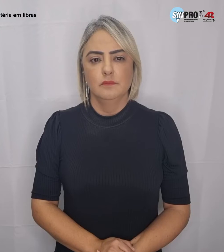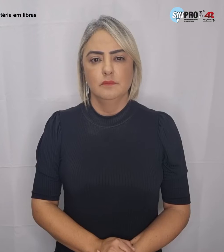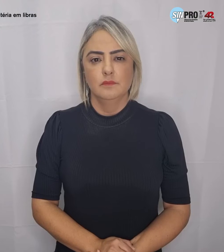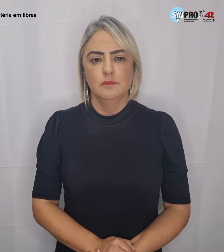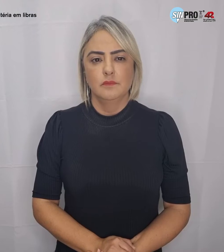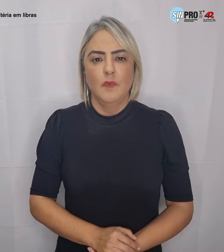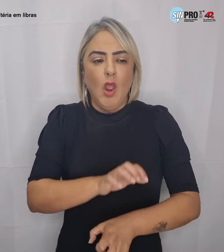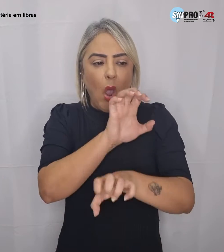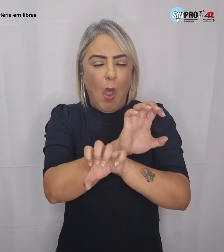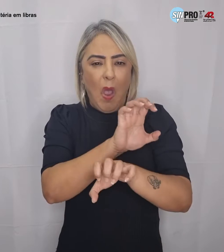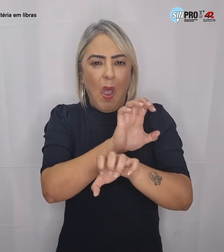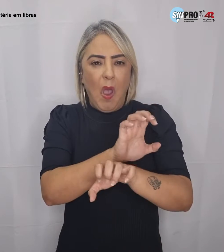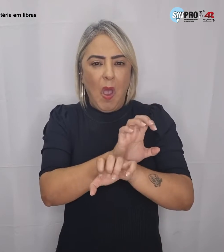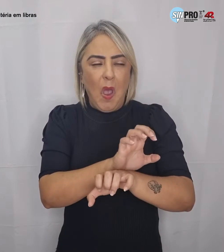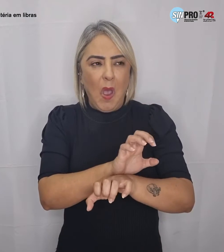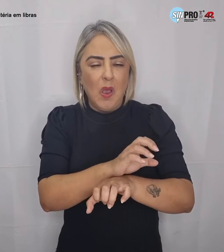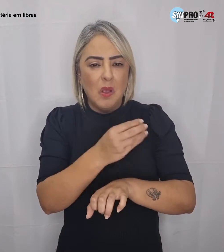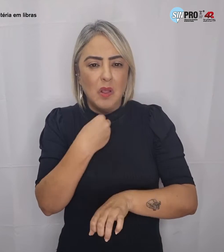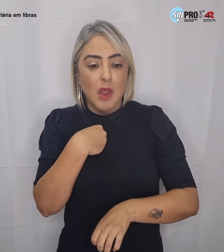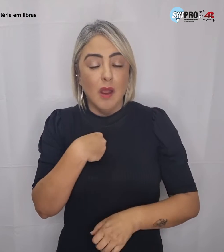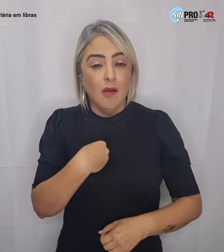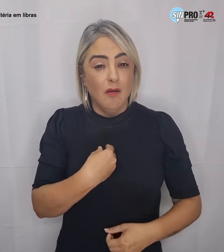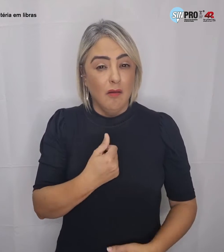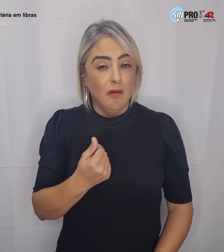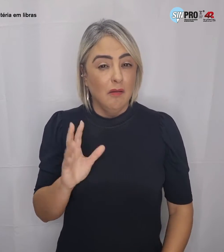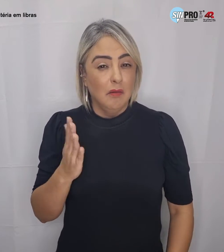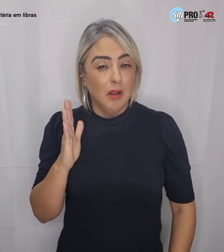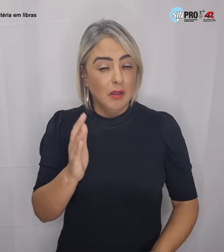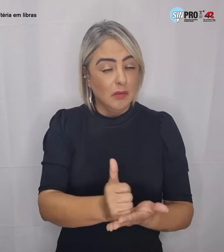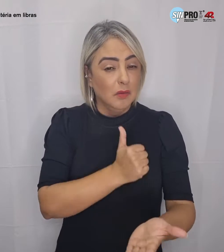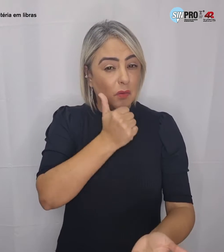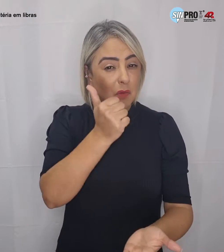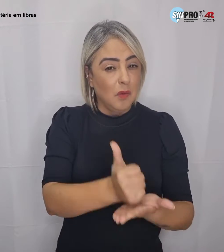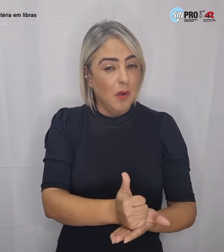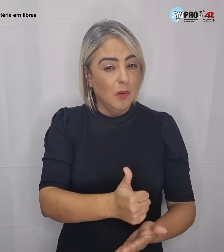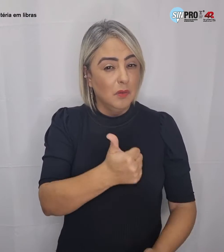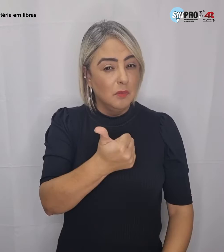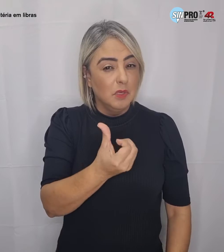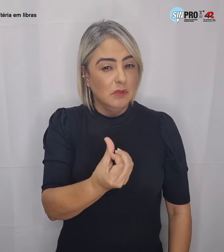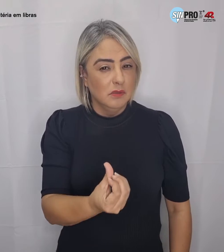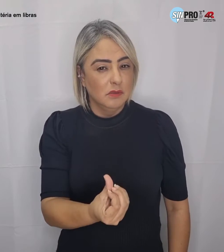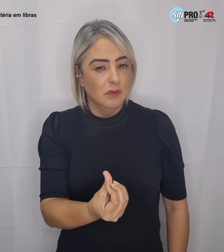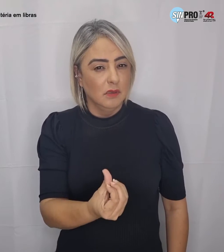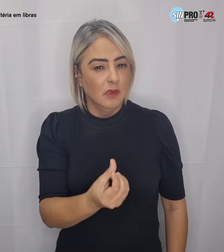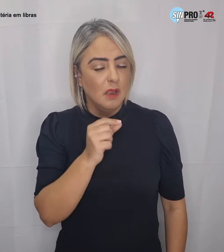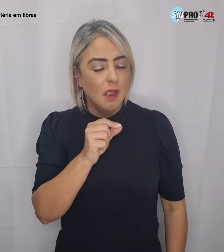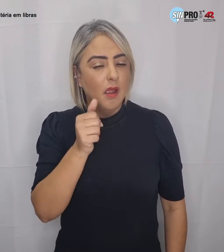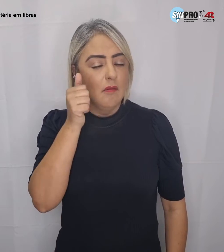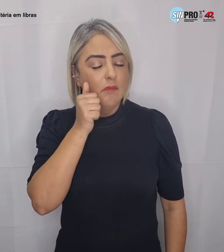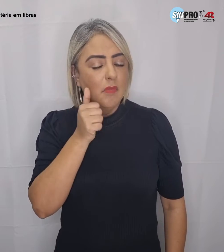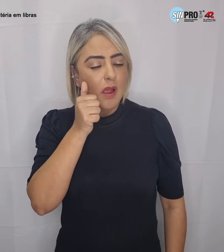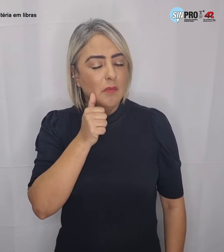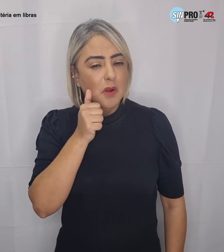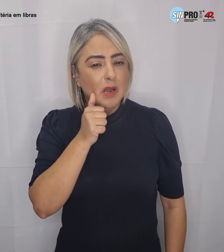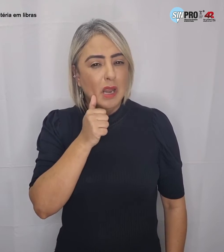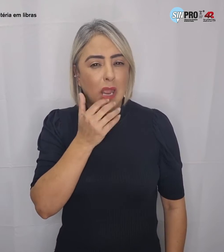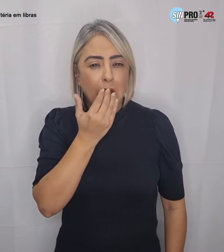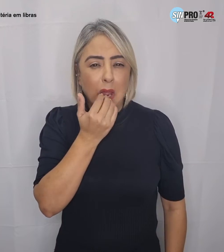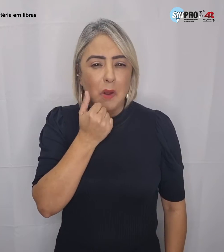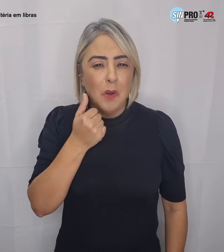Ossos e carcaças. O preço do golpe de estado de 2016. Uma mulher come um rato